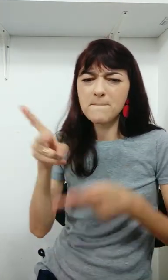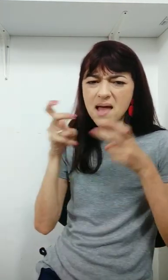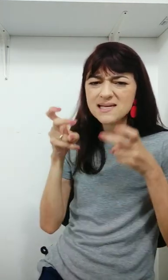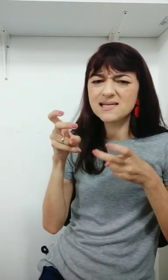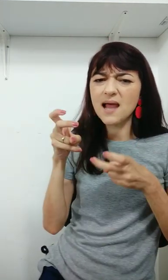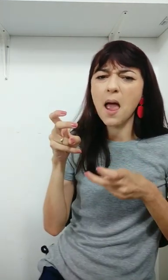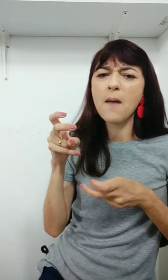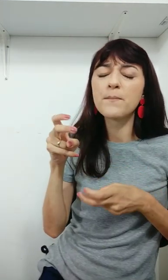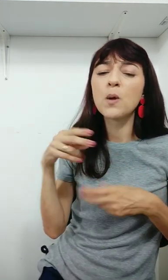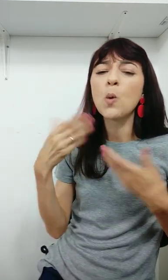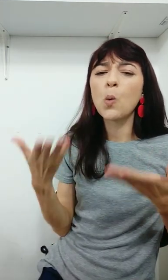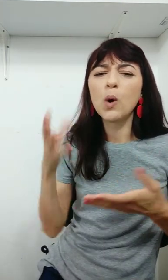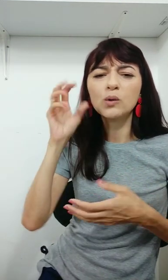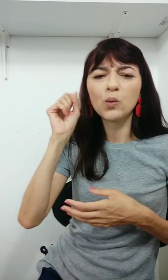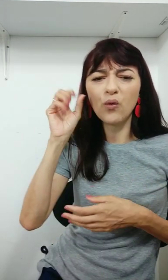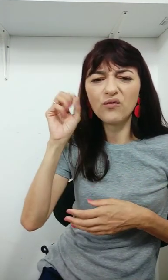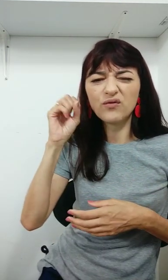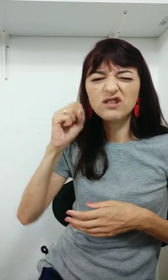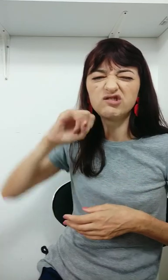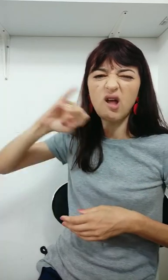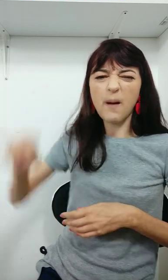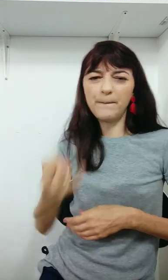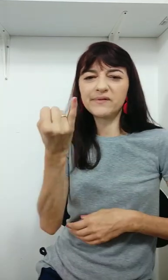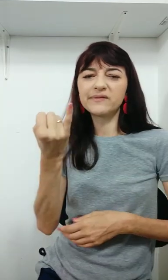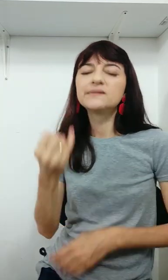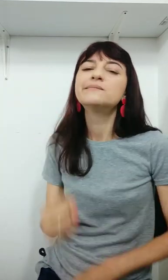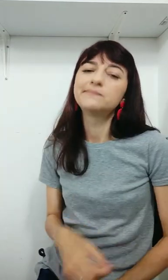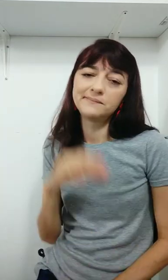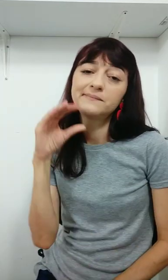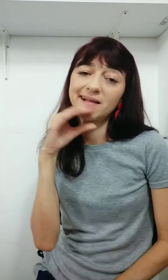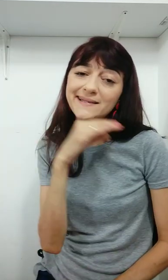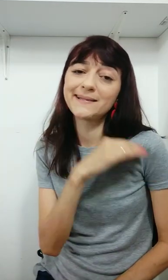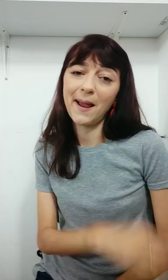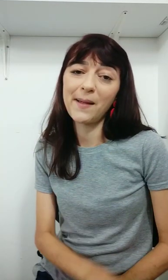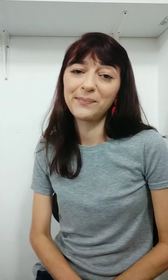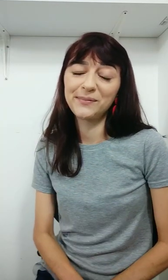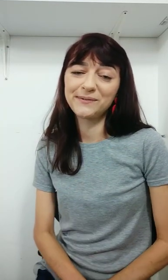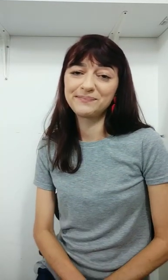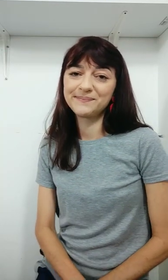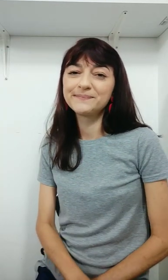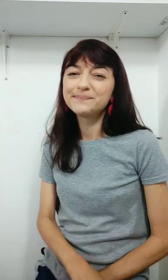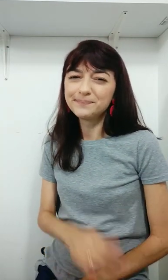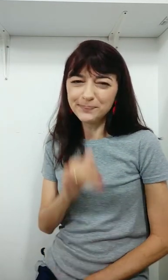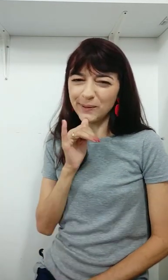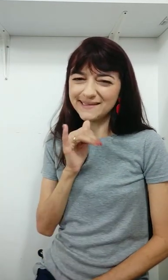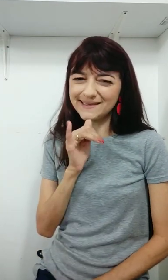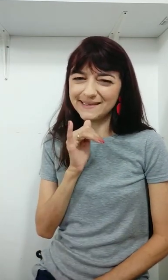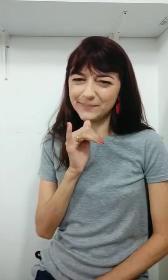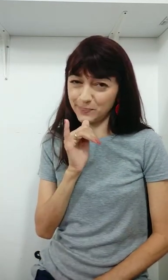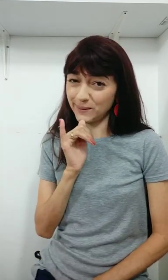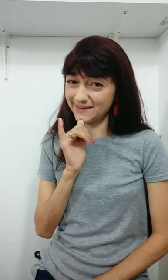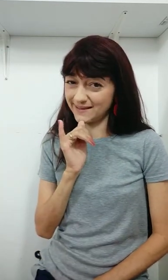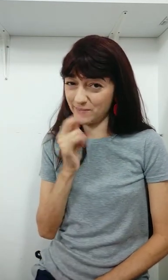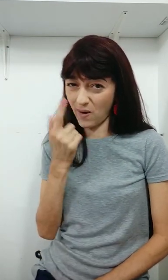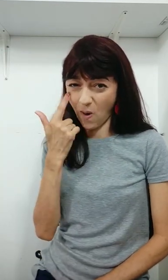A Juliana falou que ela percebe o seguinte, né? Que às vezes os ouvintes tiram proveito do surdo, né? Eles